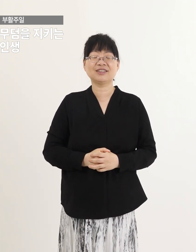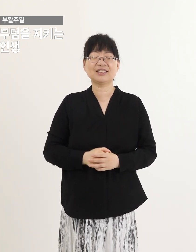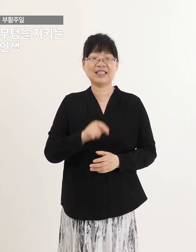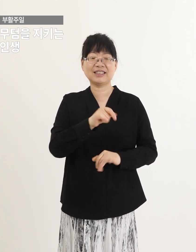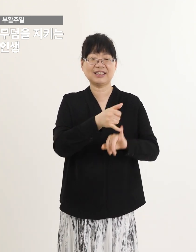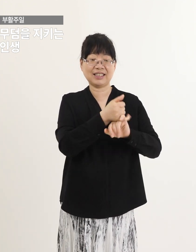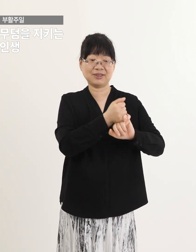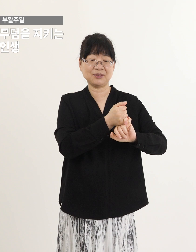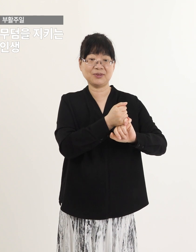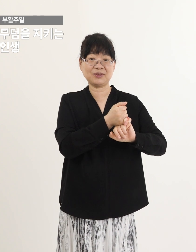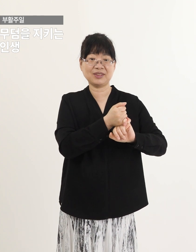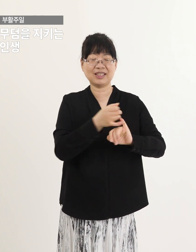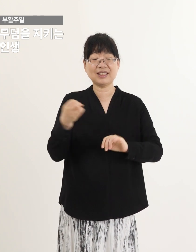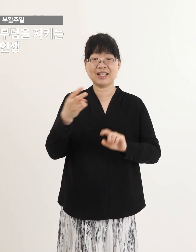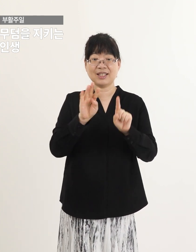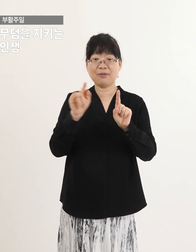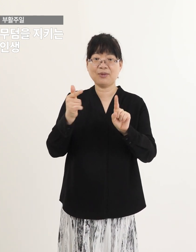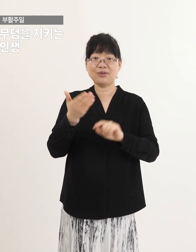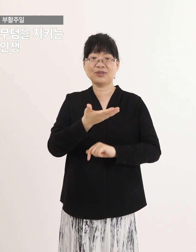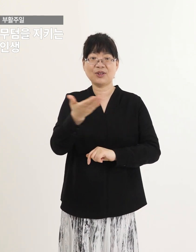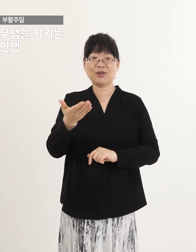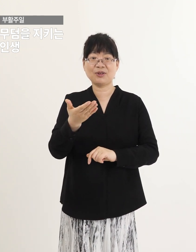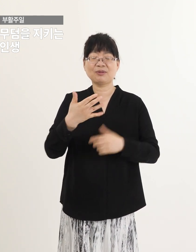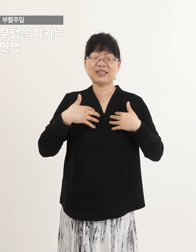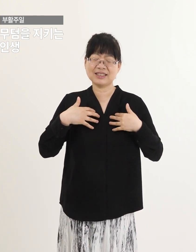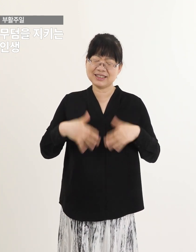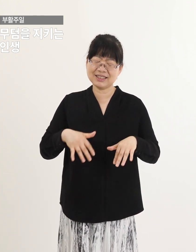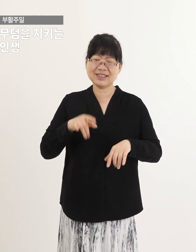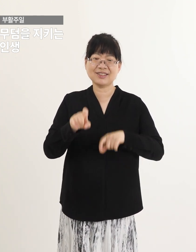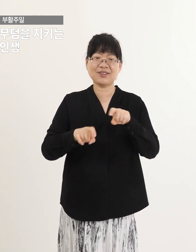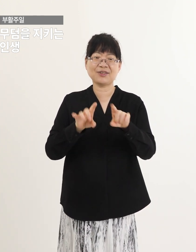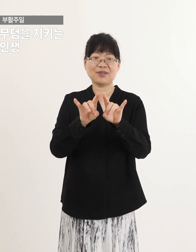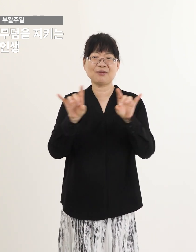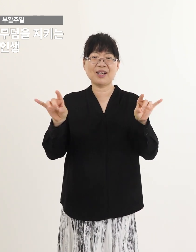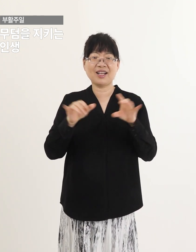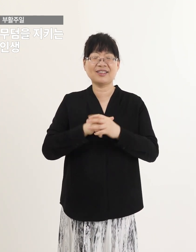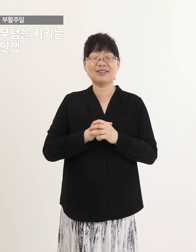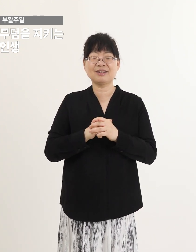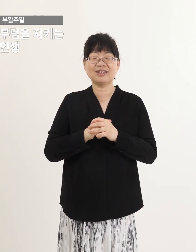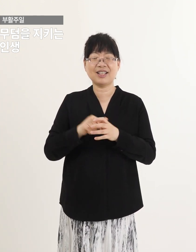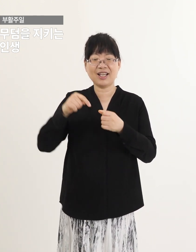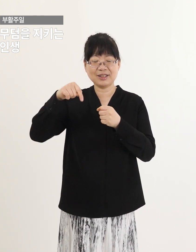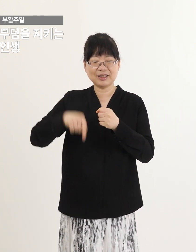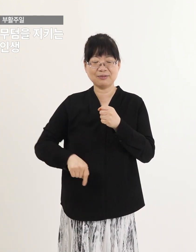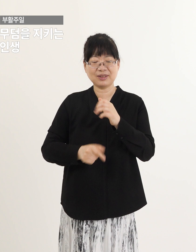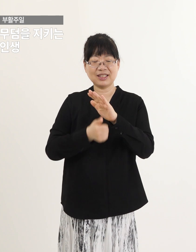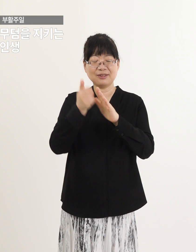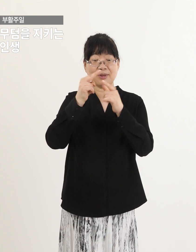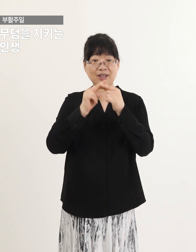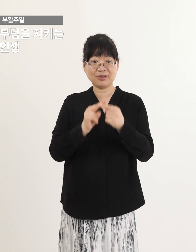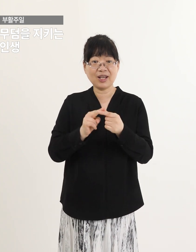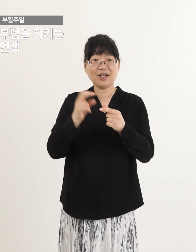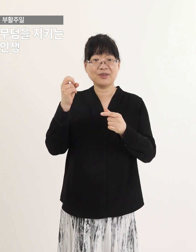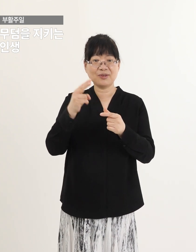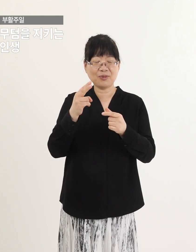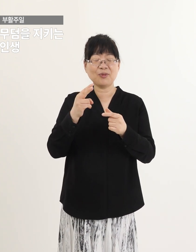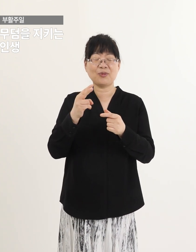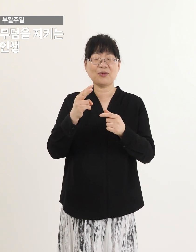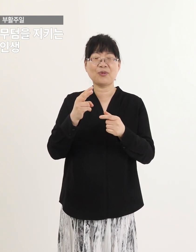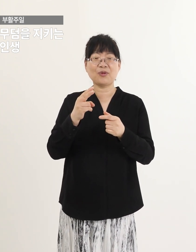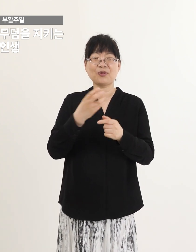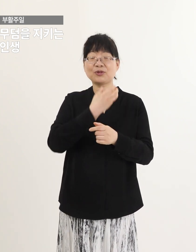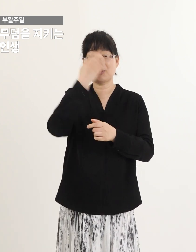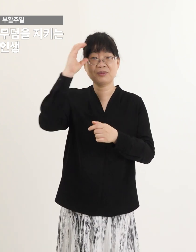이 약속이 다시 한번 여러분들의 지친 걸음에 깊은 희망과 소망으로